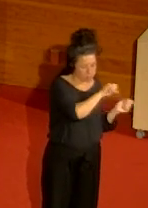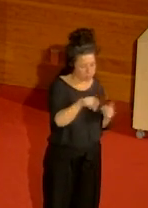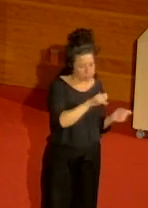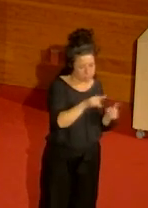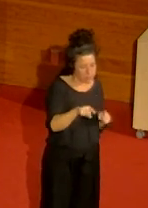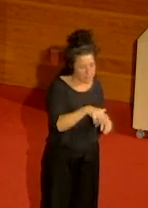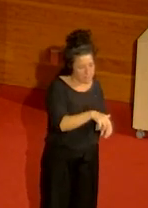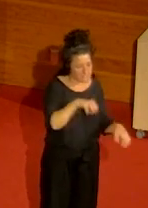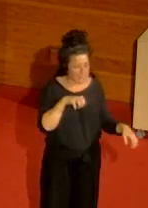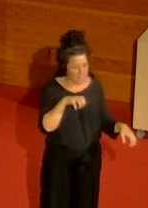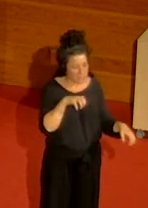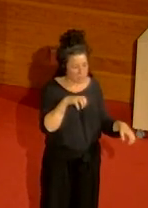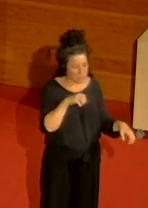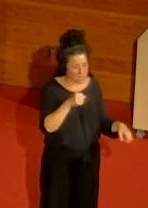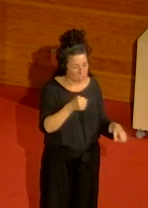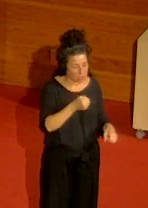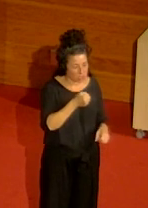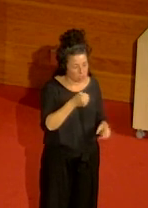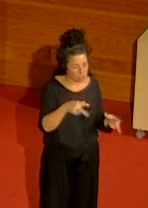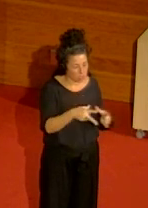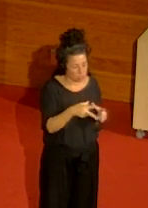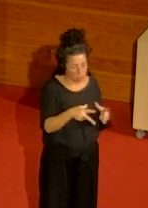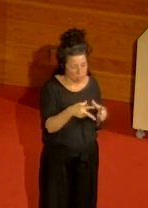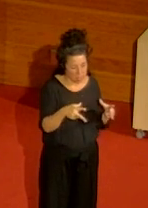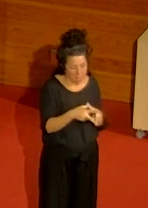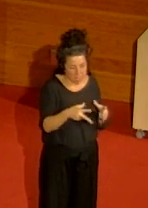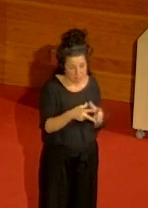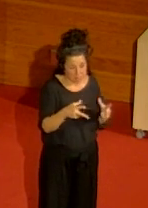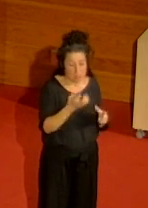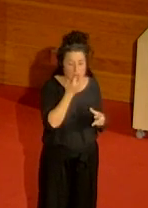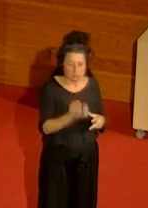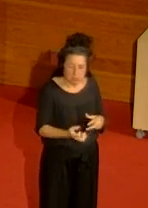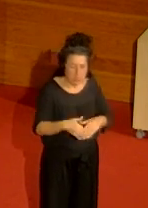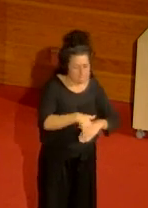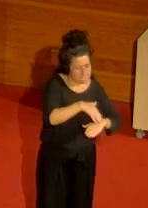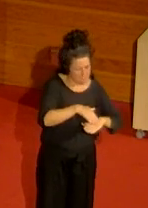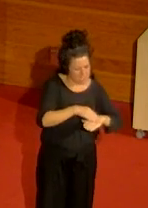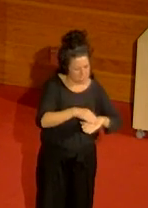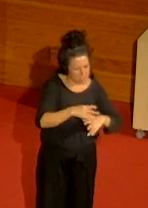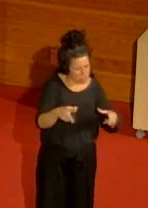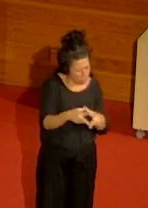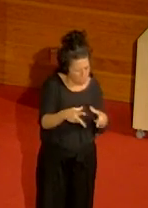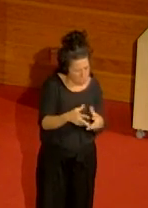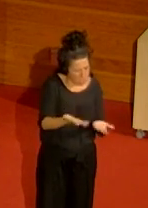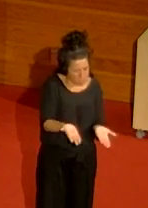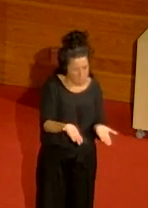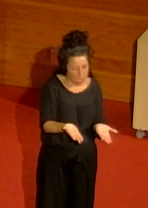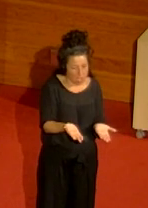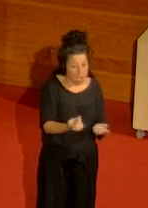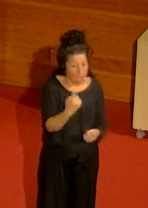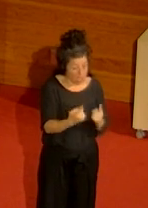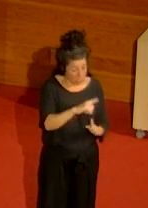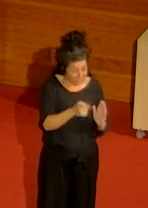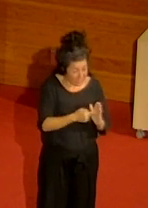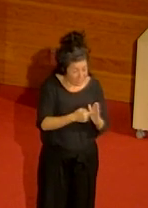simpatizantes del socialismo de hecho Israel se fundó sobre bases socialistas que todavía hoy quedan en sus primeras leyes